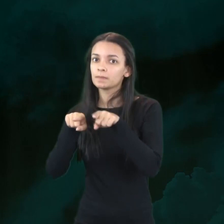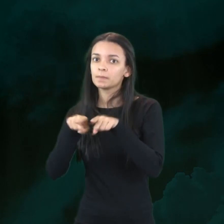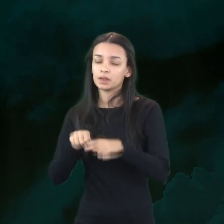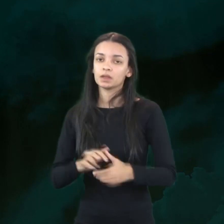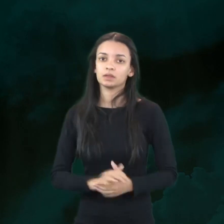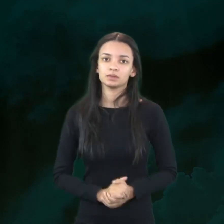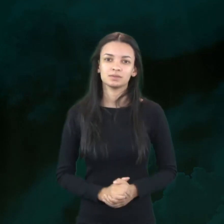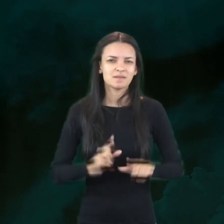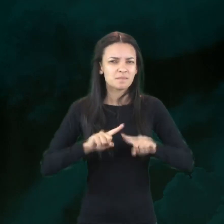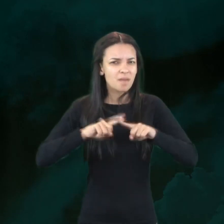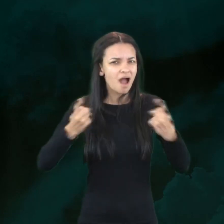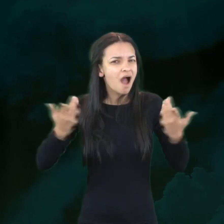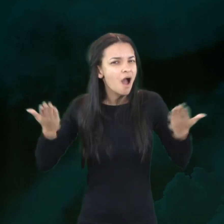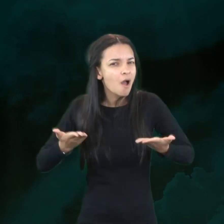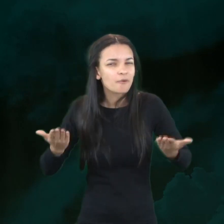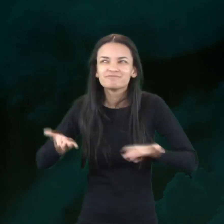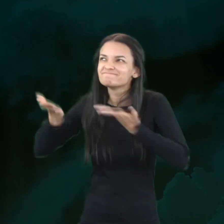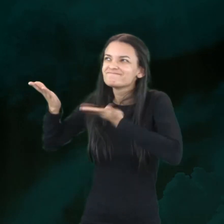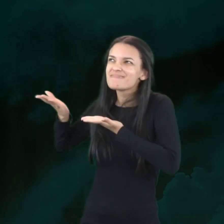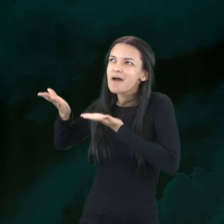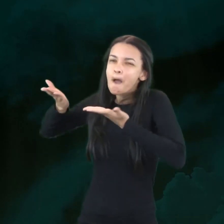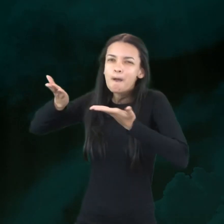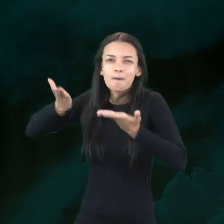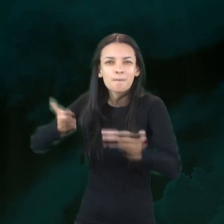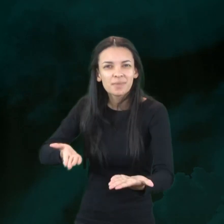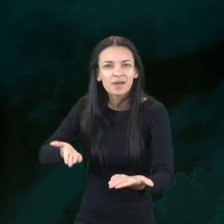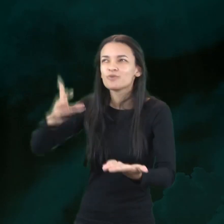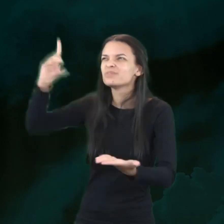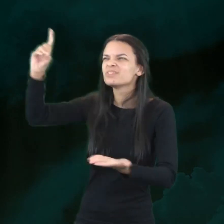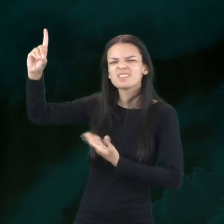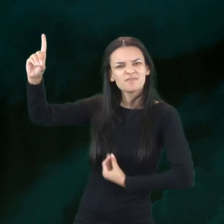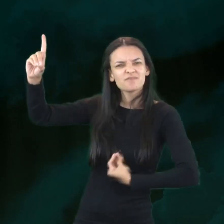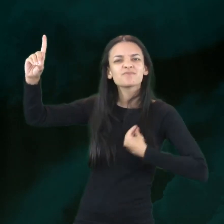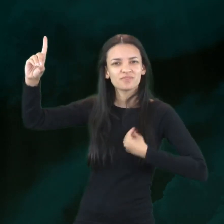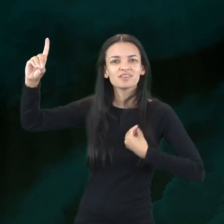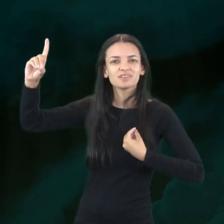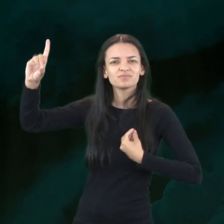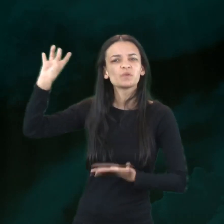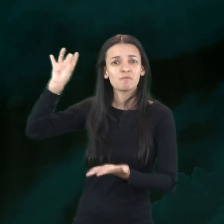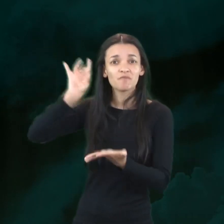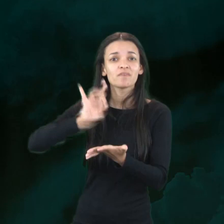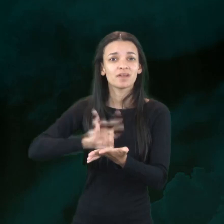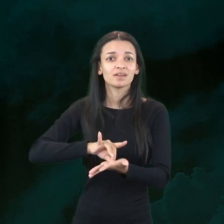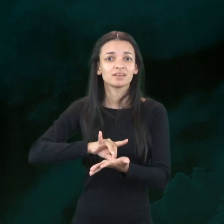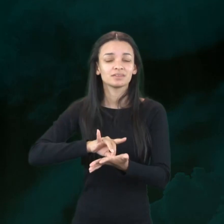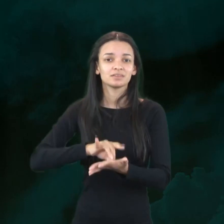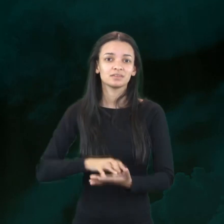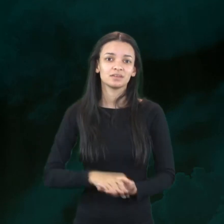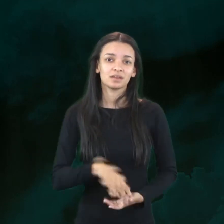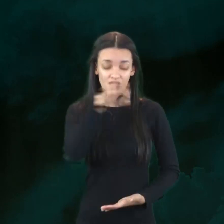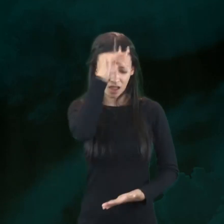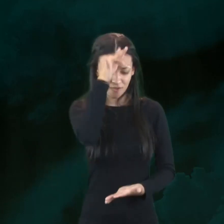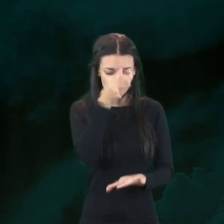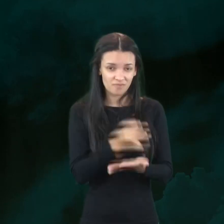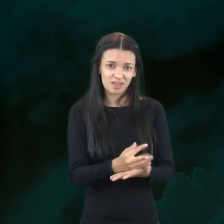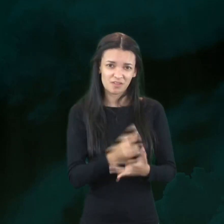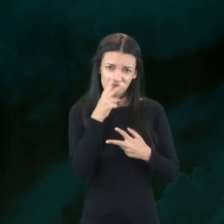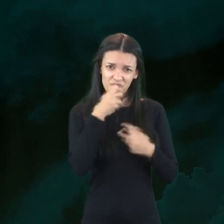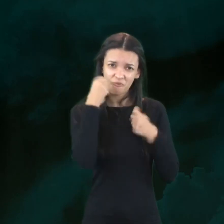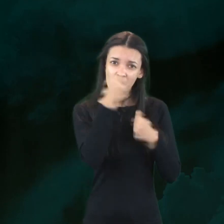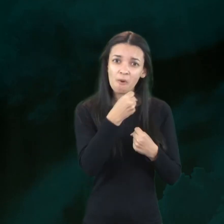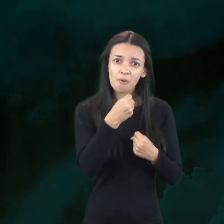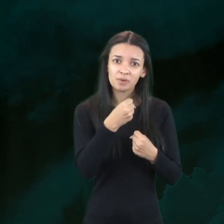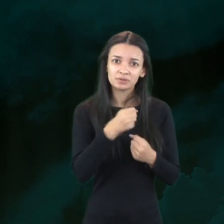Deus vivo e verdadeiro, tá? E essa fé foi tão forte que, por isso que eu estou lendo até o versículo 9,